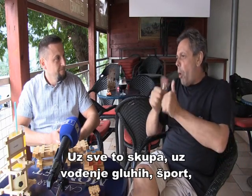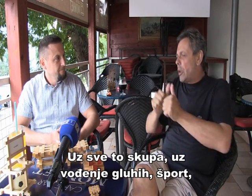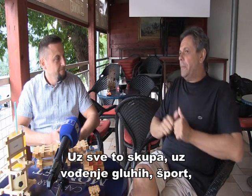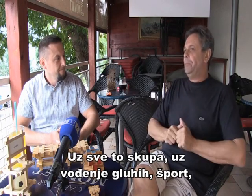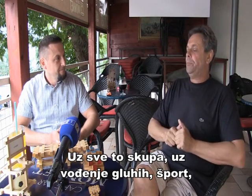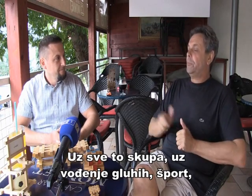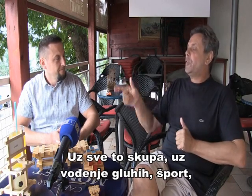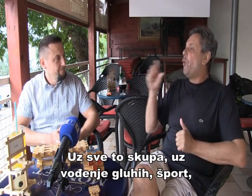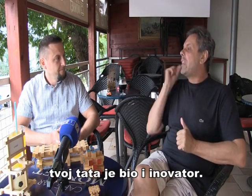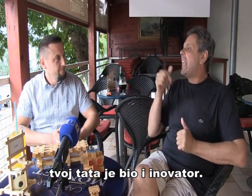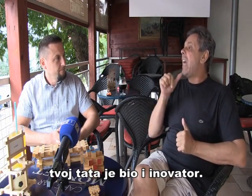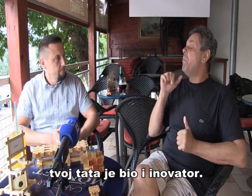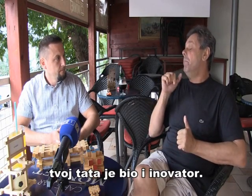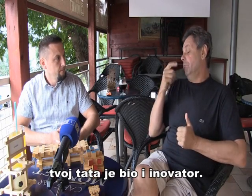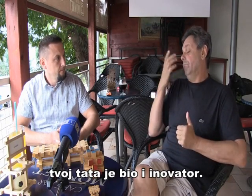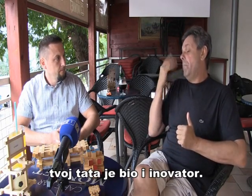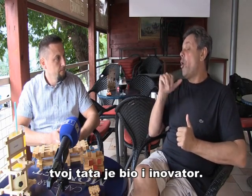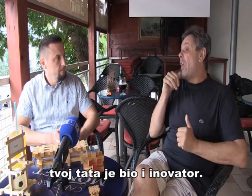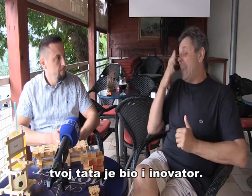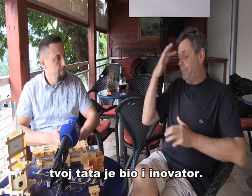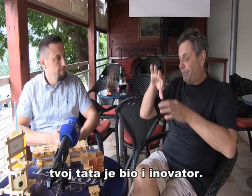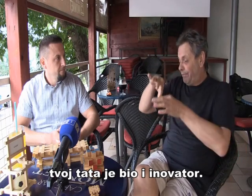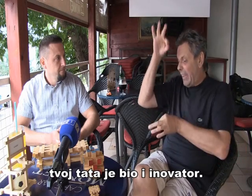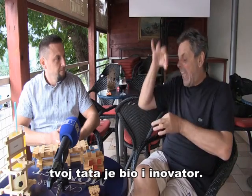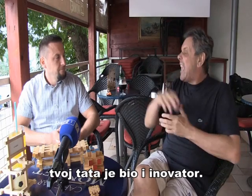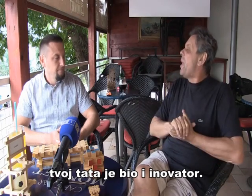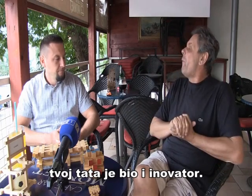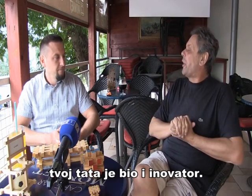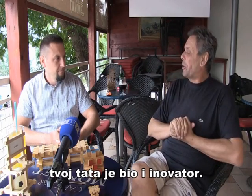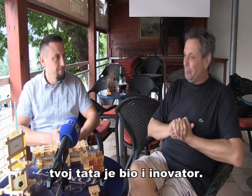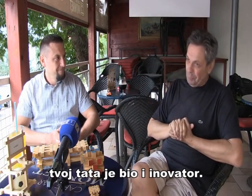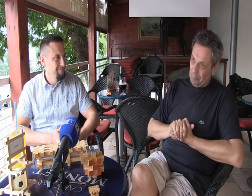šport, tvoj tata je bio i inovator.